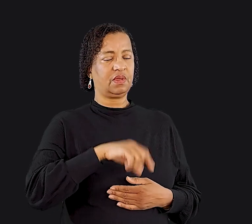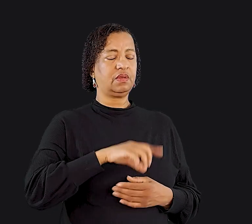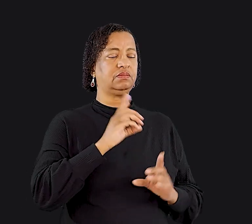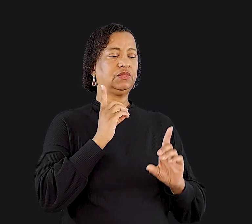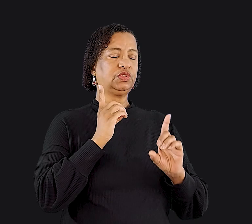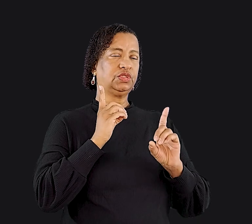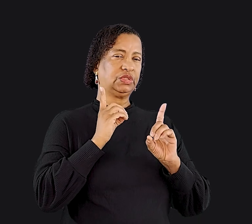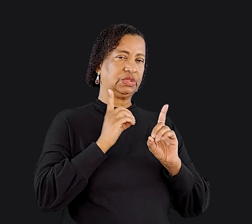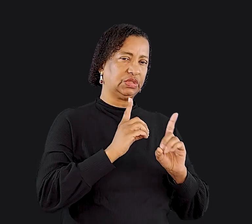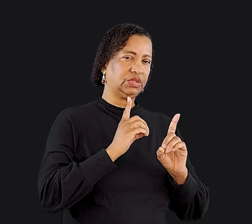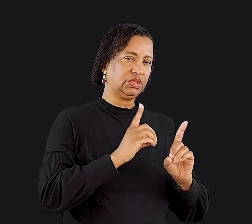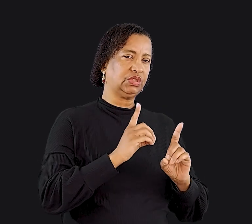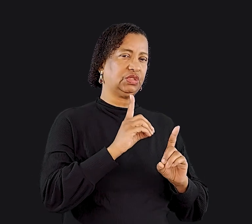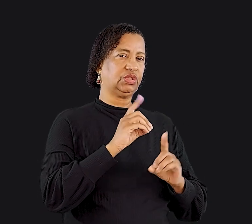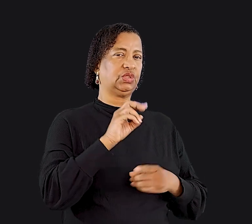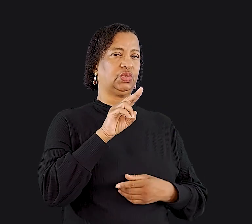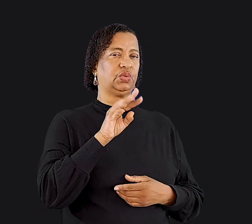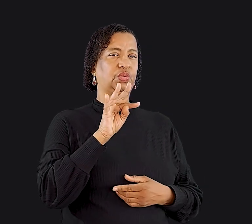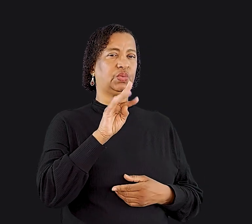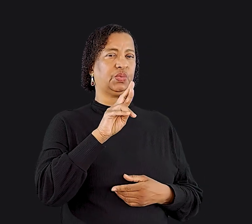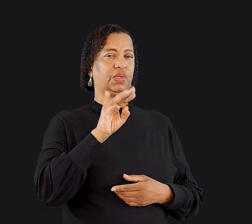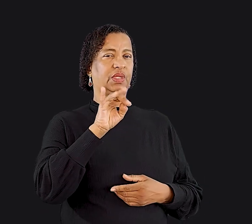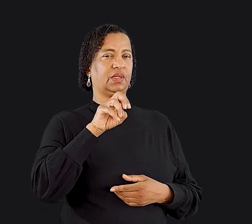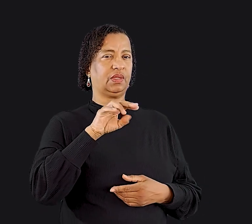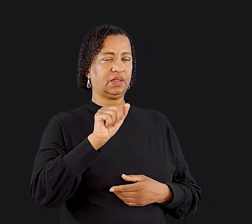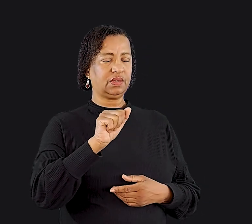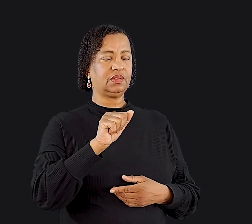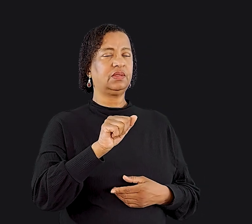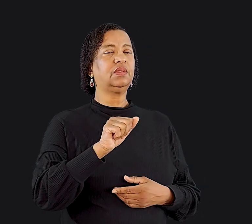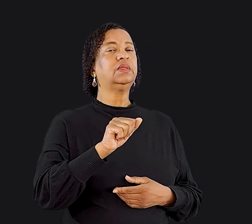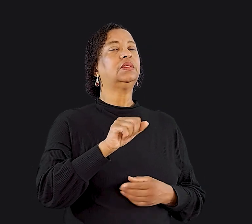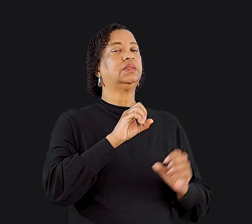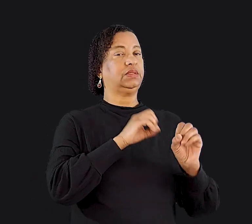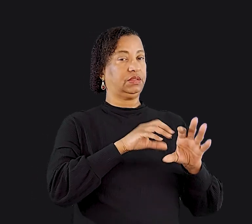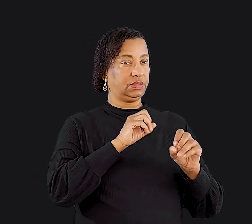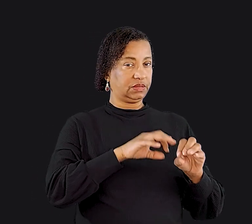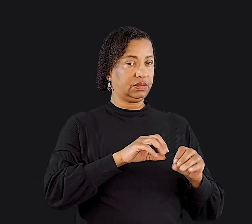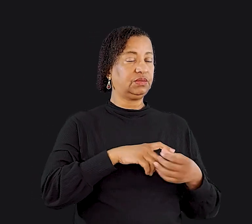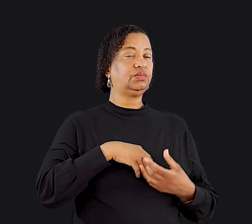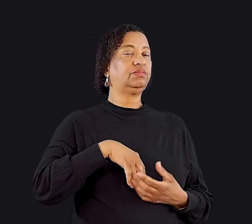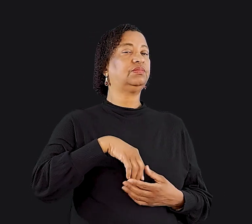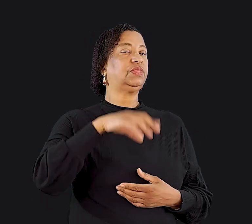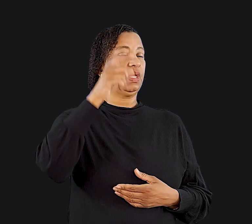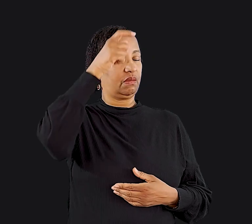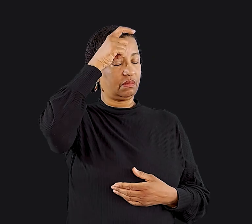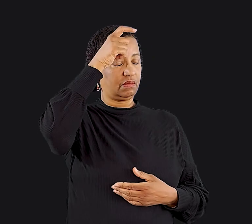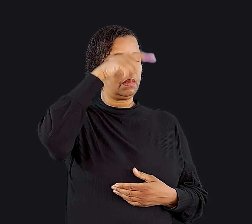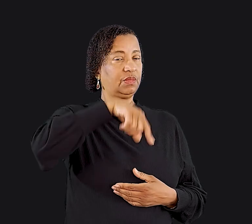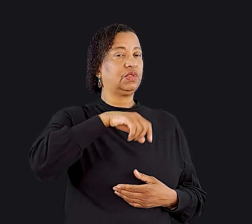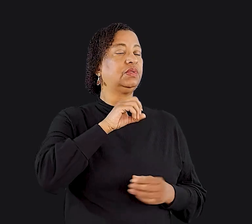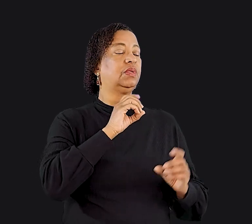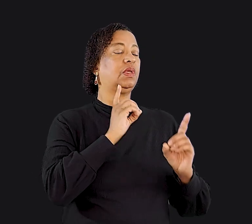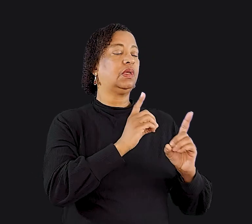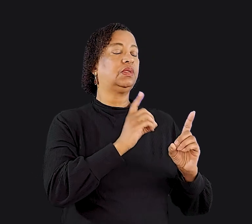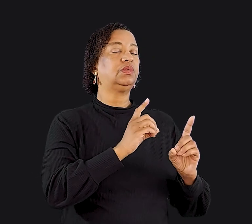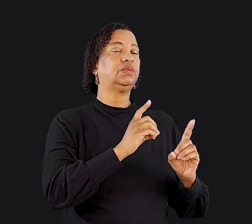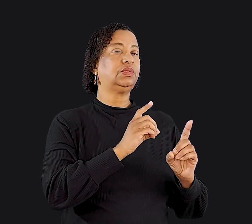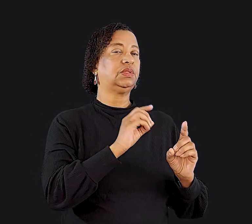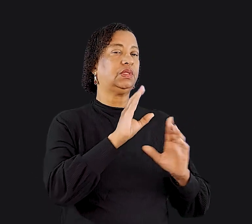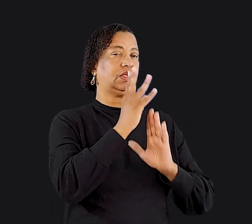demônios. Doutrina significa ensino. Qual é o ensino da igreja? A doutrina da igreja é o ensino da